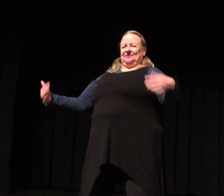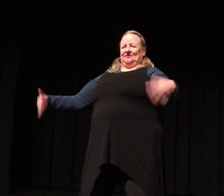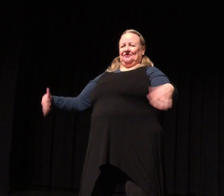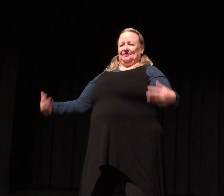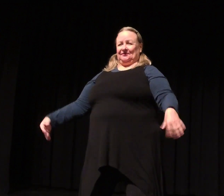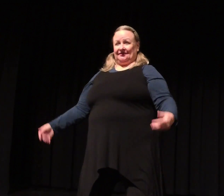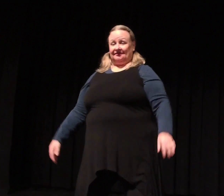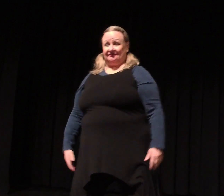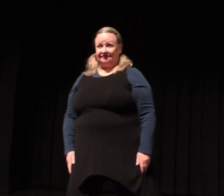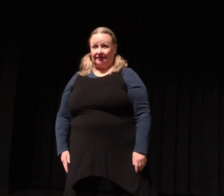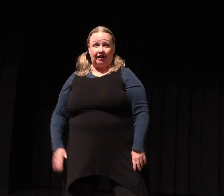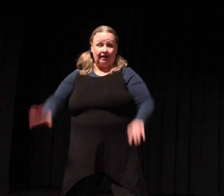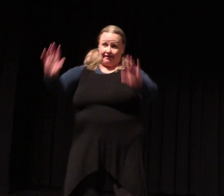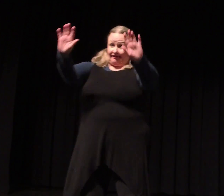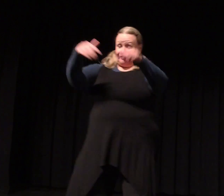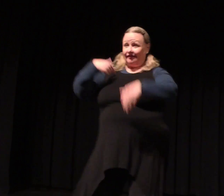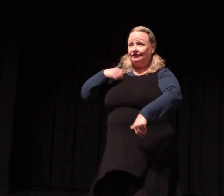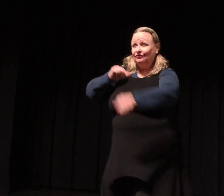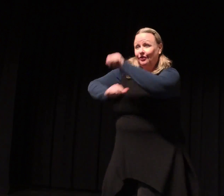à voir.